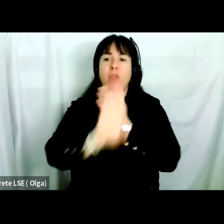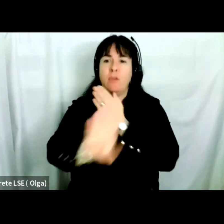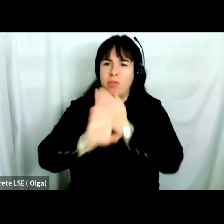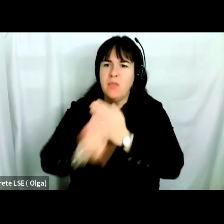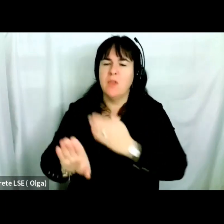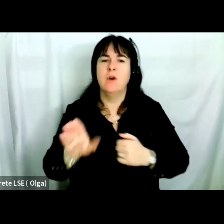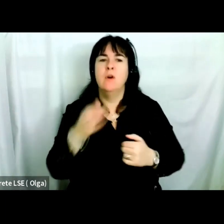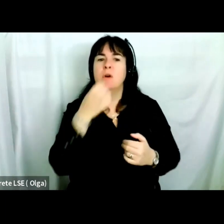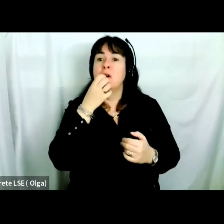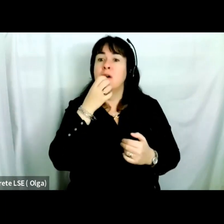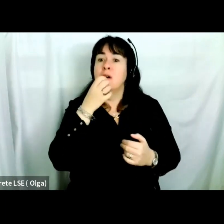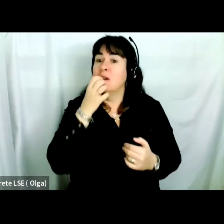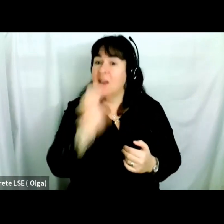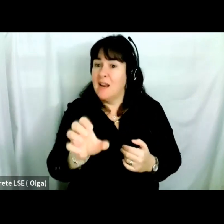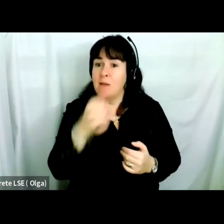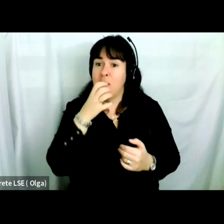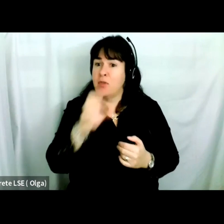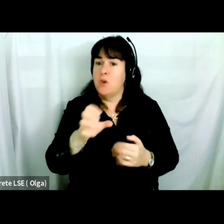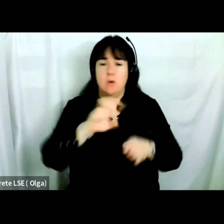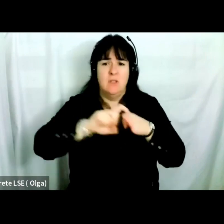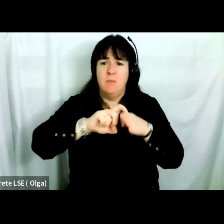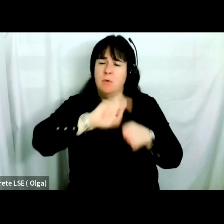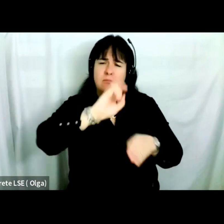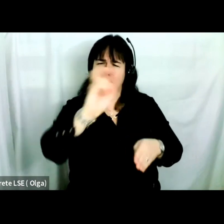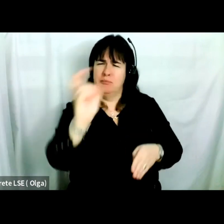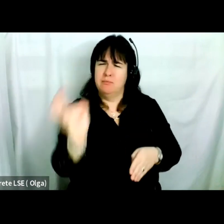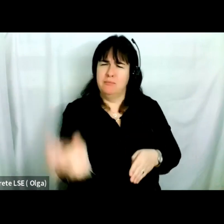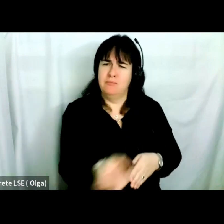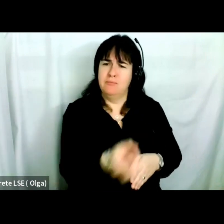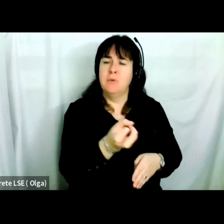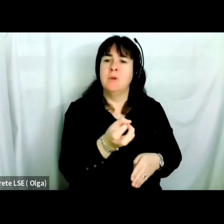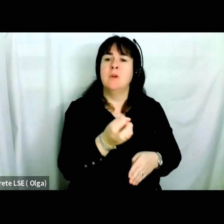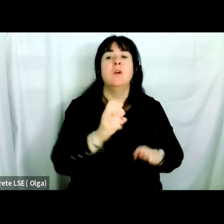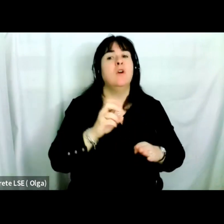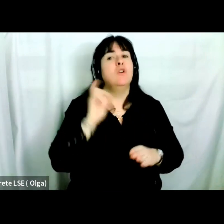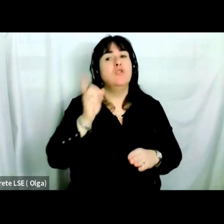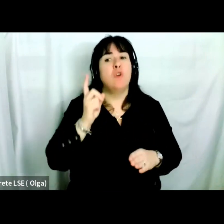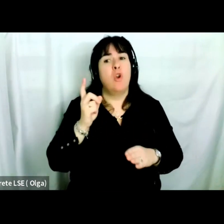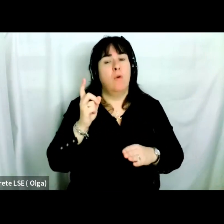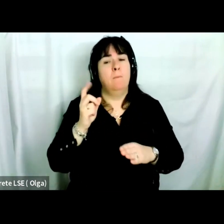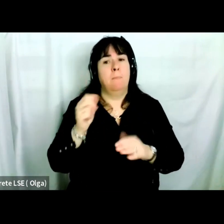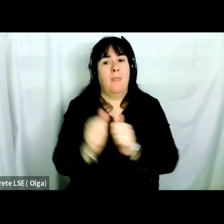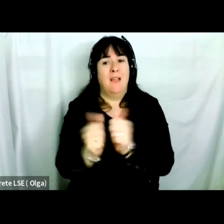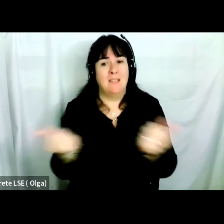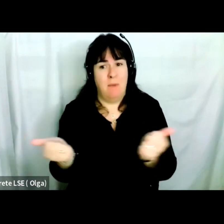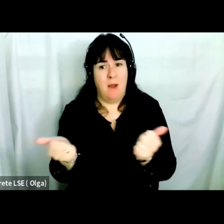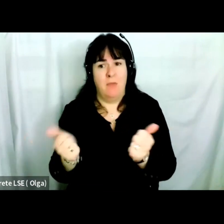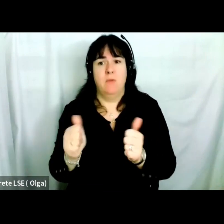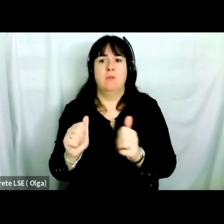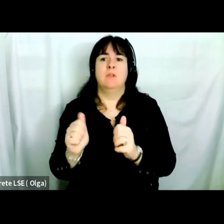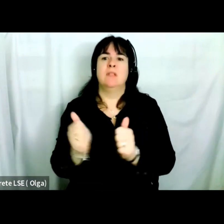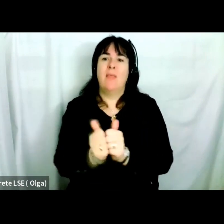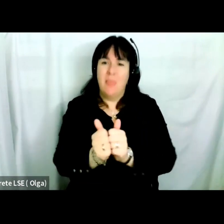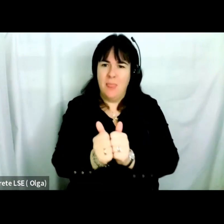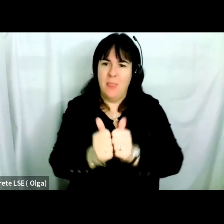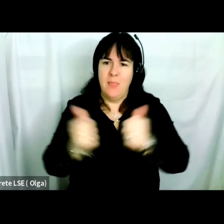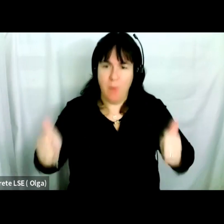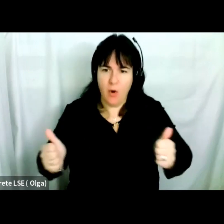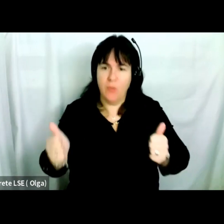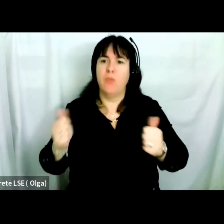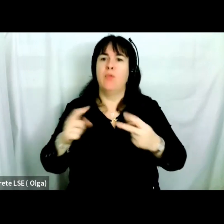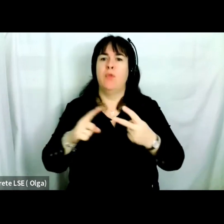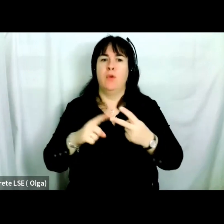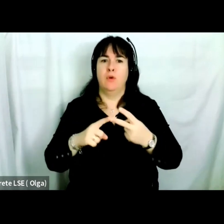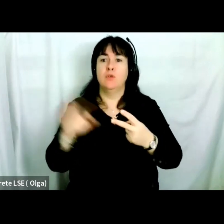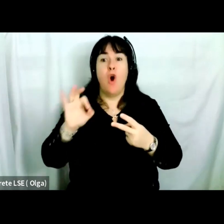de prácticamente toda índole, excepto temas de separaciones y divorcios, temas en los que estén